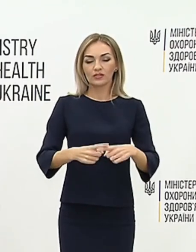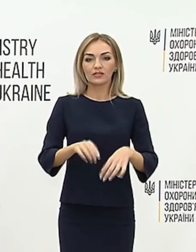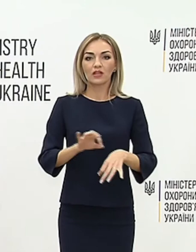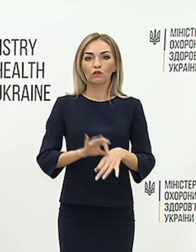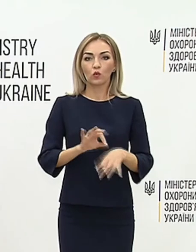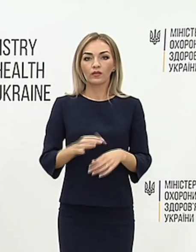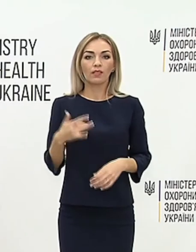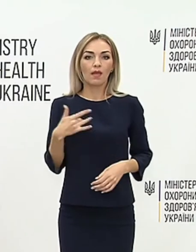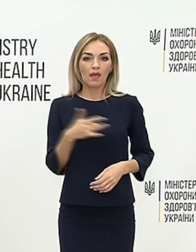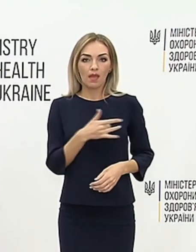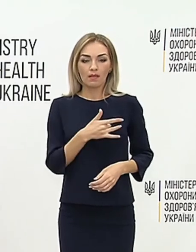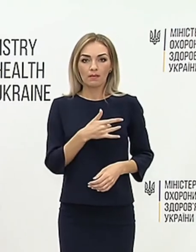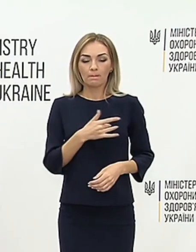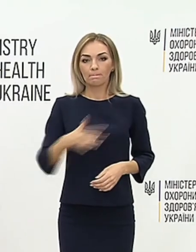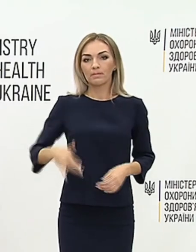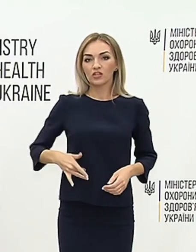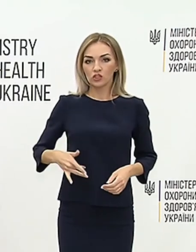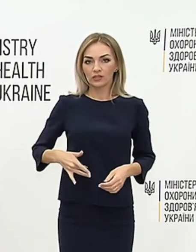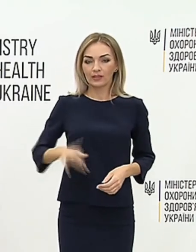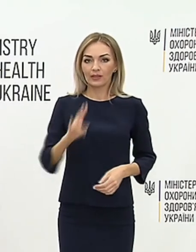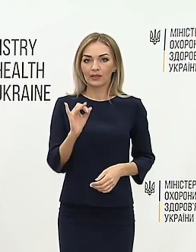легень, печінки, нирок.